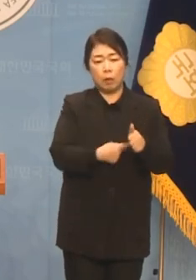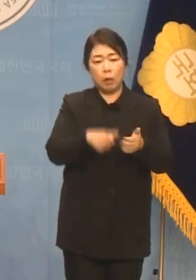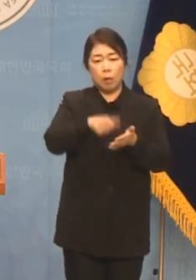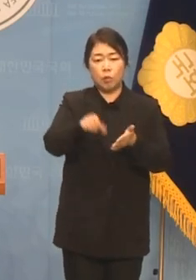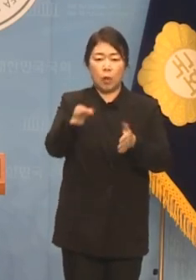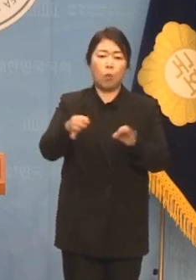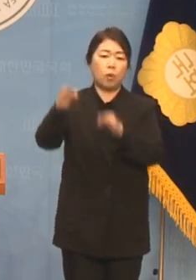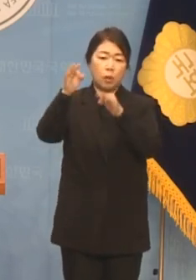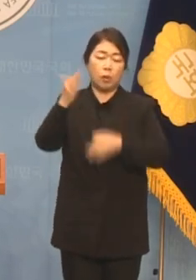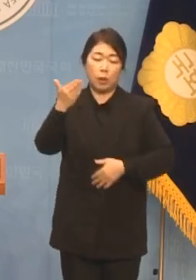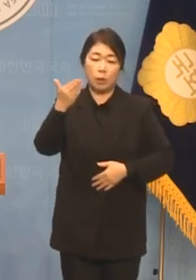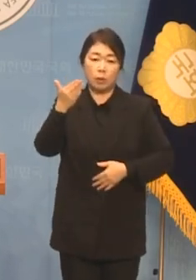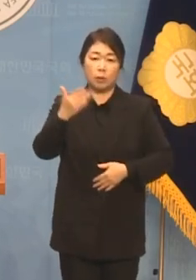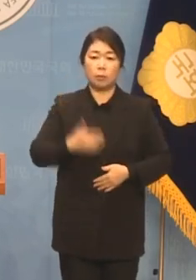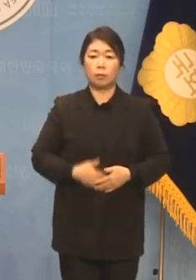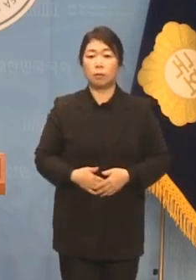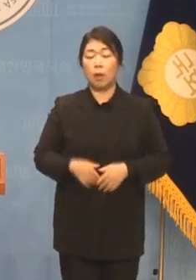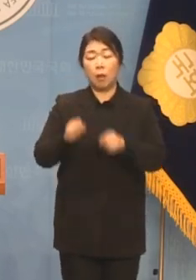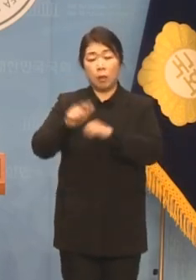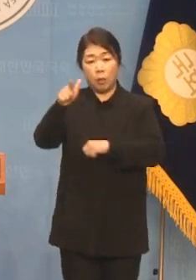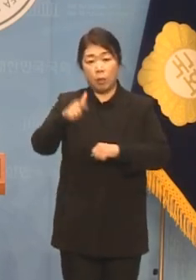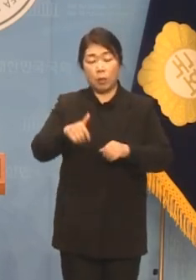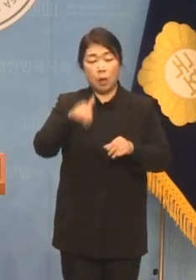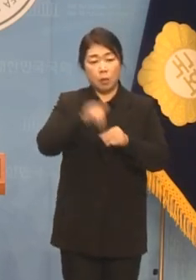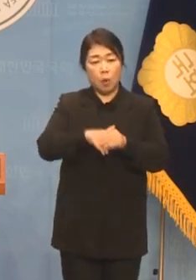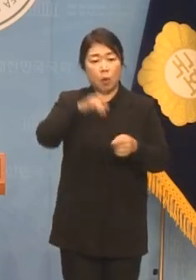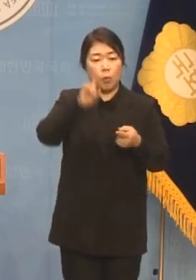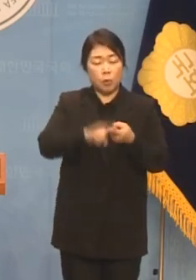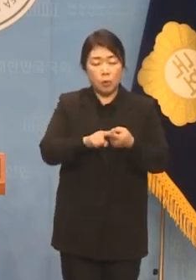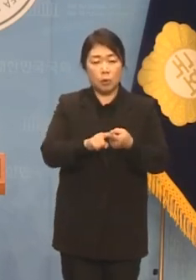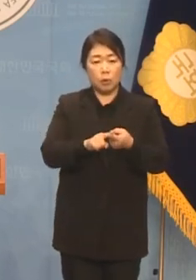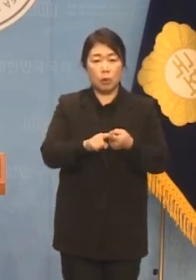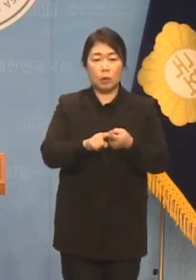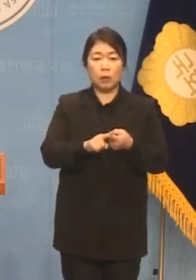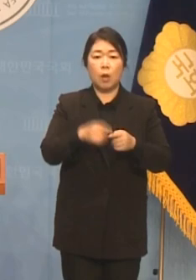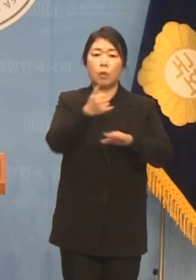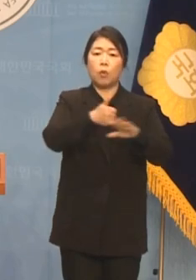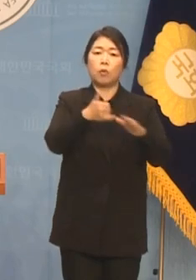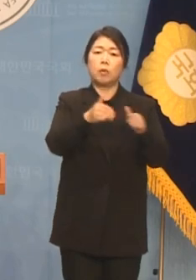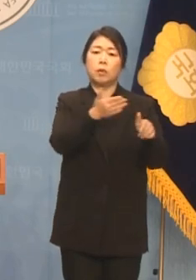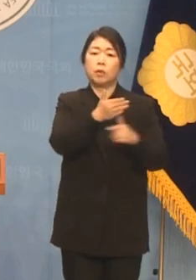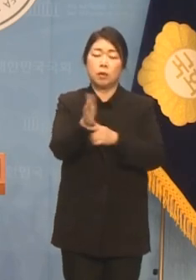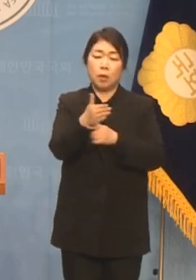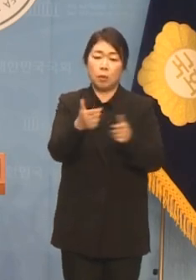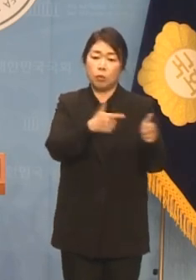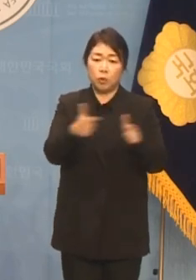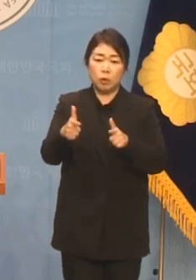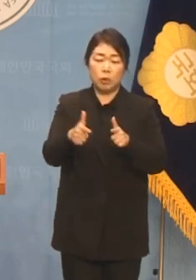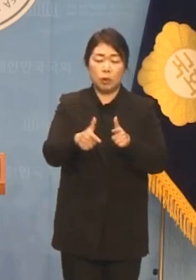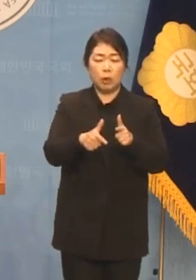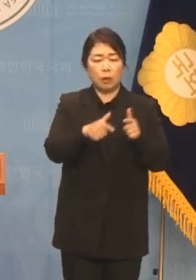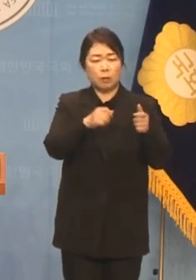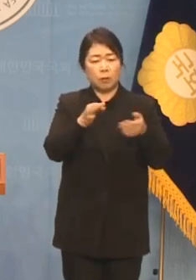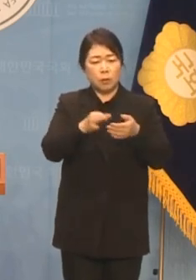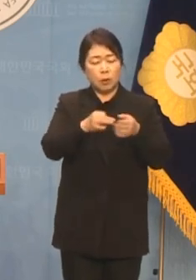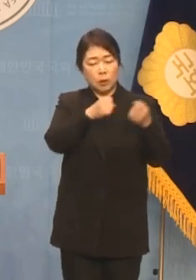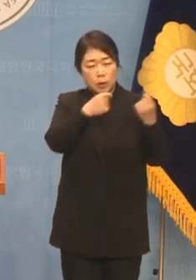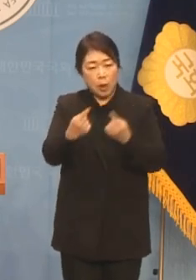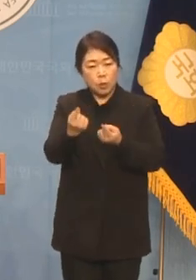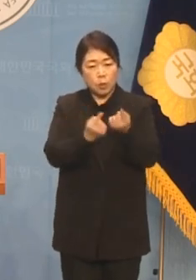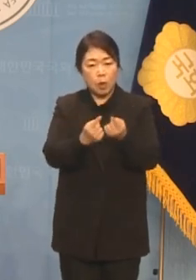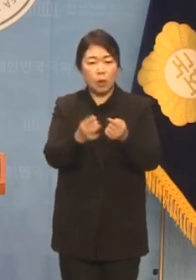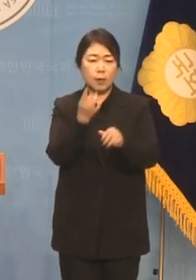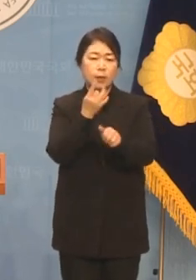서민들은 선거용 농산물 반짝 세일이 아니라 이미 오를 때로 오른 물가를 조금이라도 완화할 수 있는